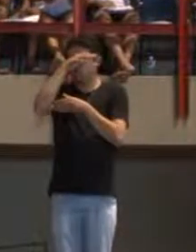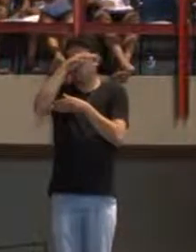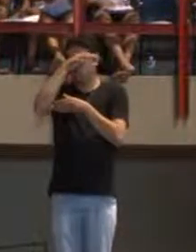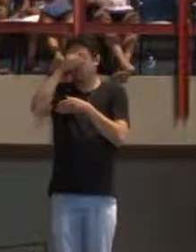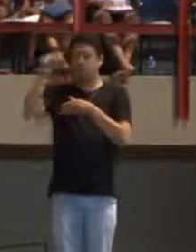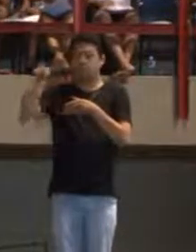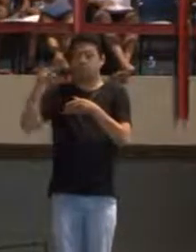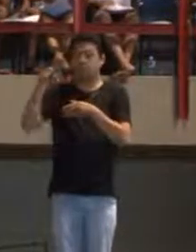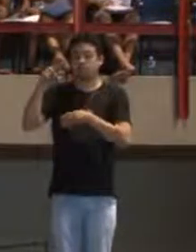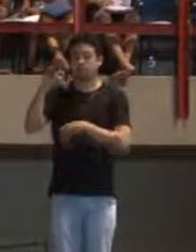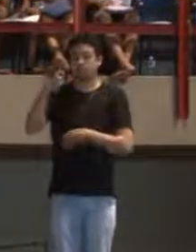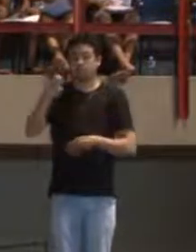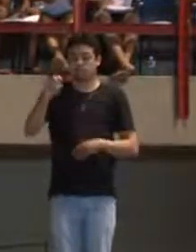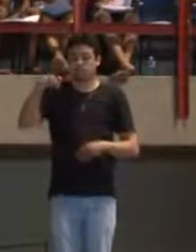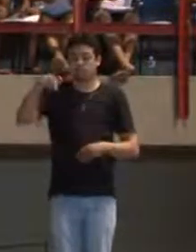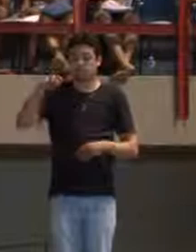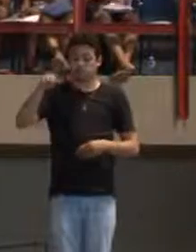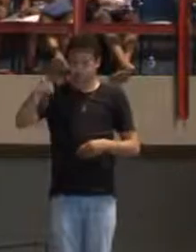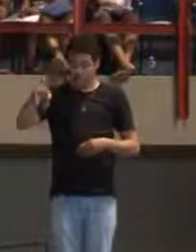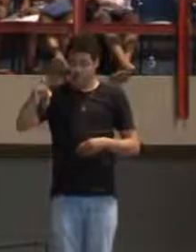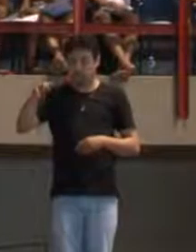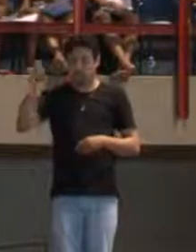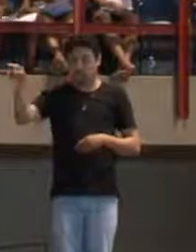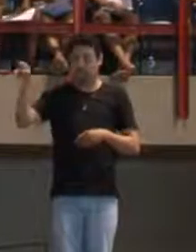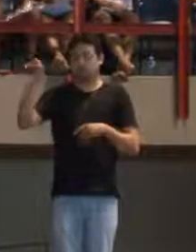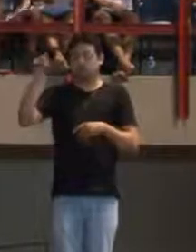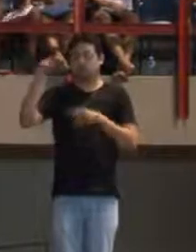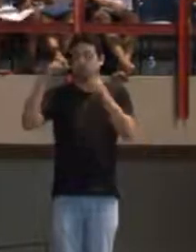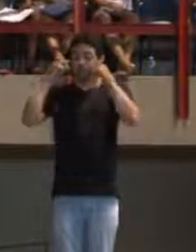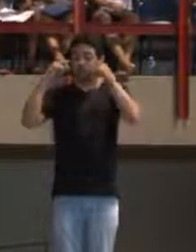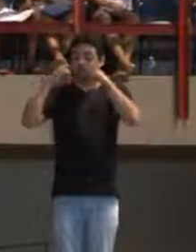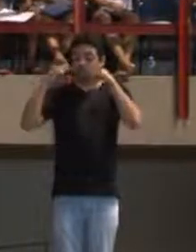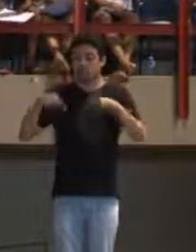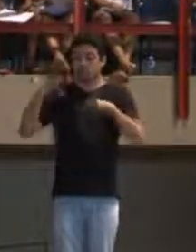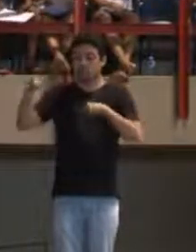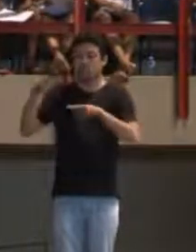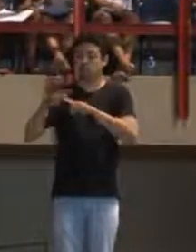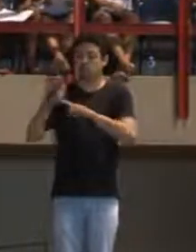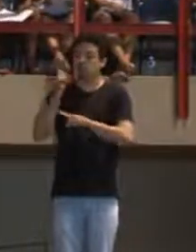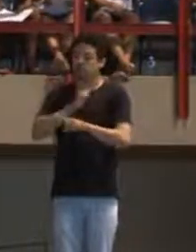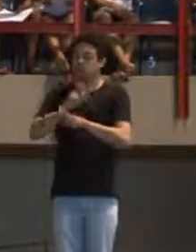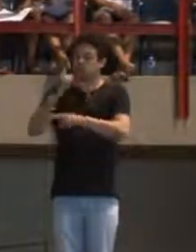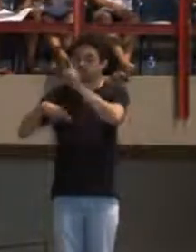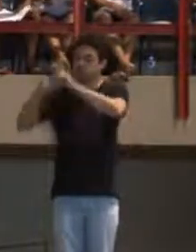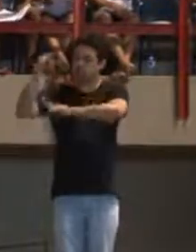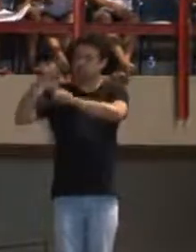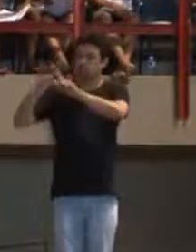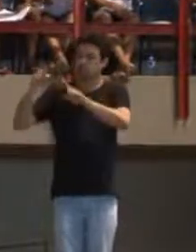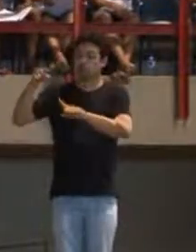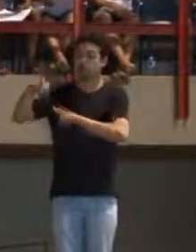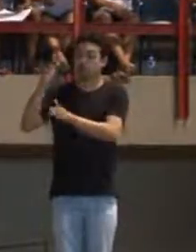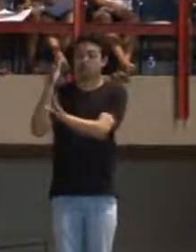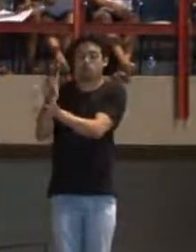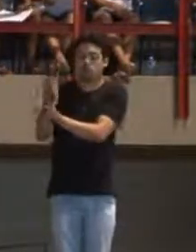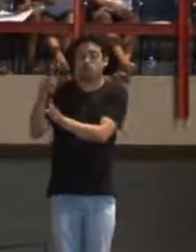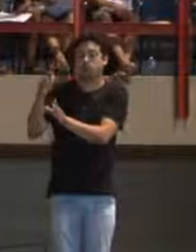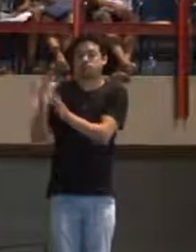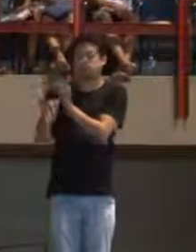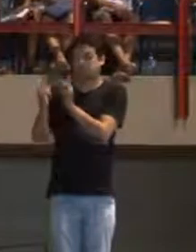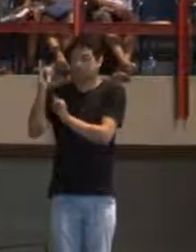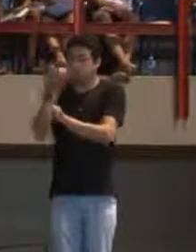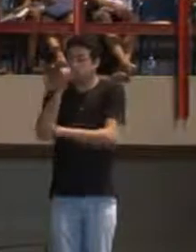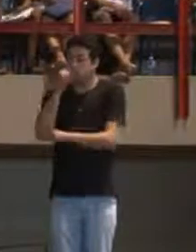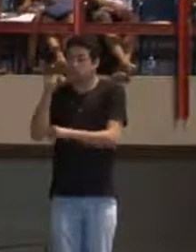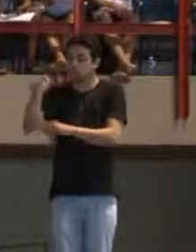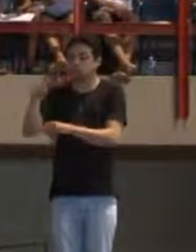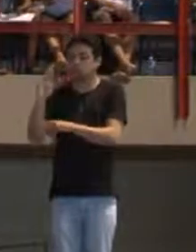China. A China tem crescido absurdamente nos últimos anos e a base energética da China